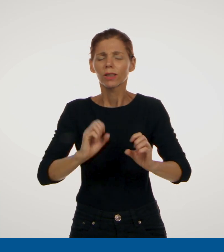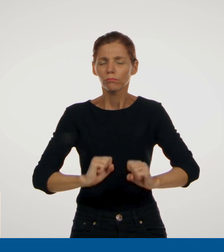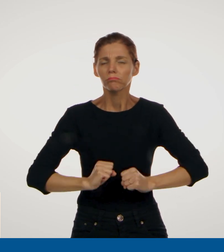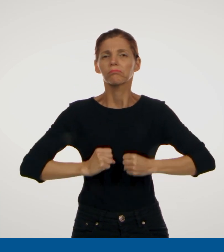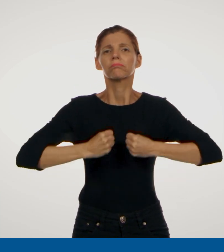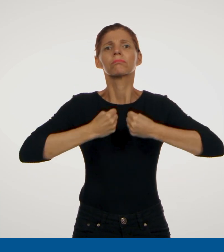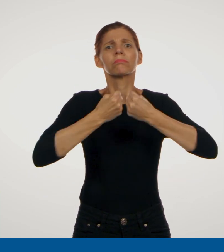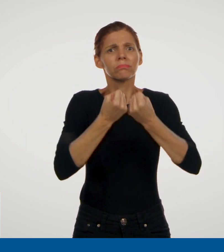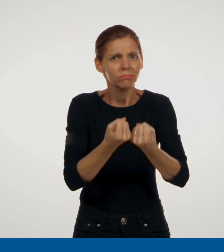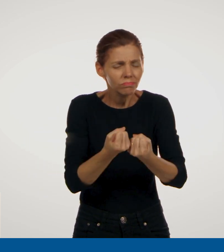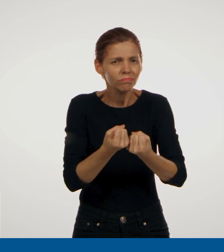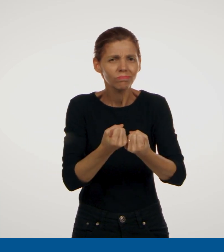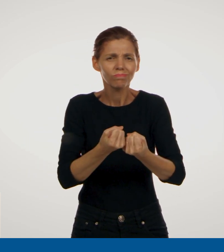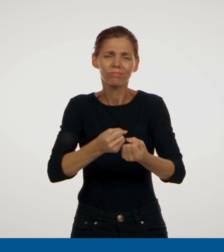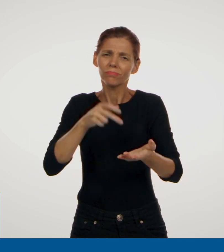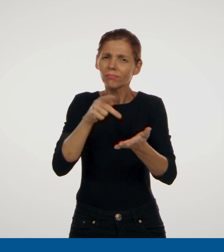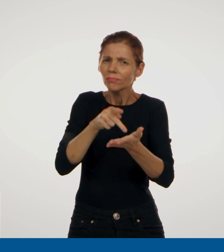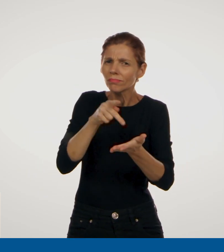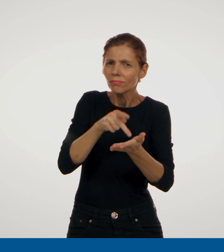predispô-lo